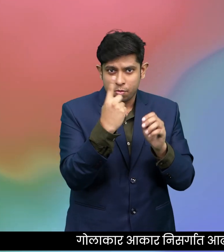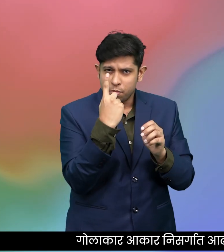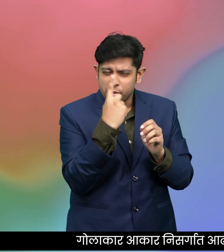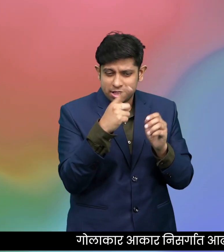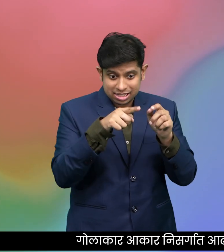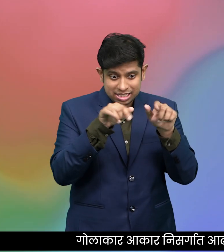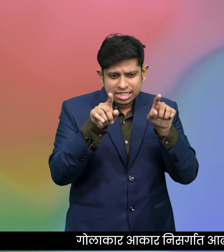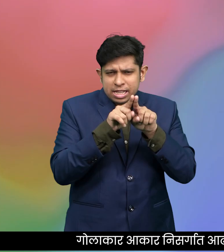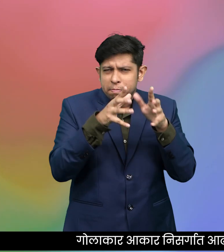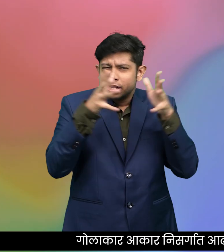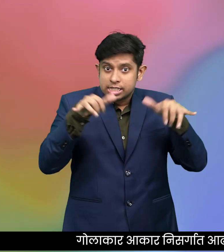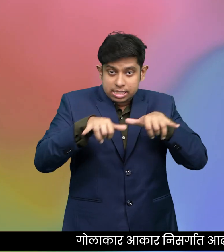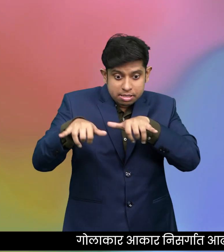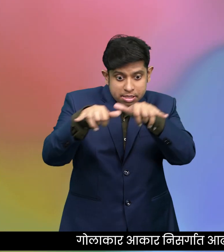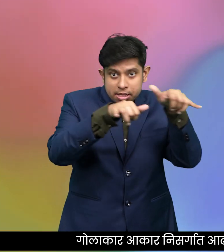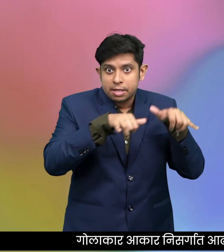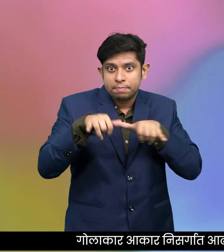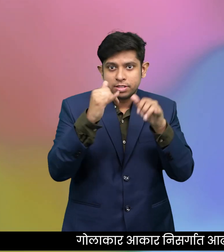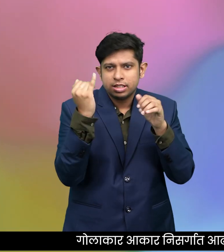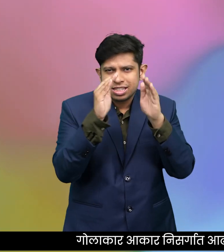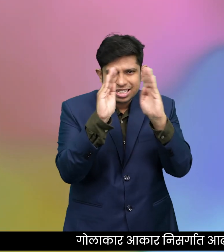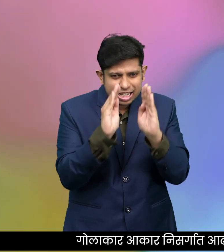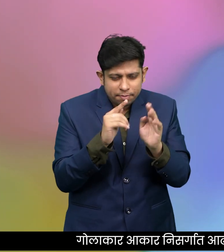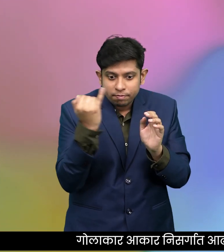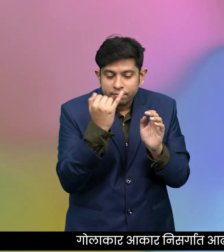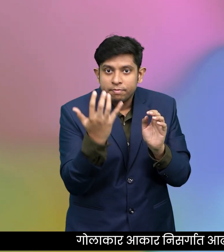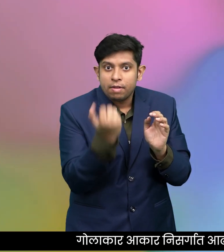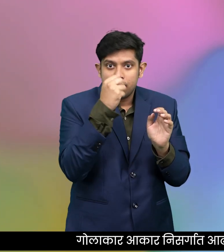गोलाकार आकार निसर्गात आढळणाऱ्या सर्वसामान्य आकारांपैकी एक आहे.